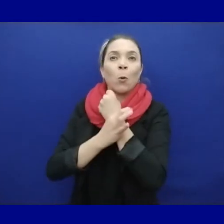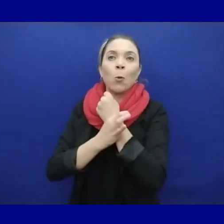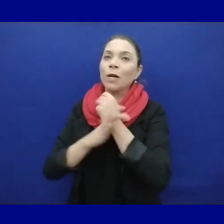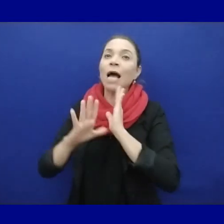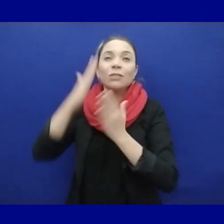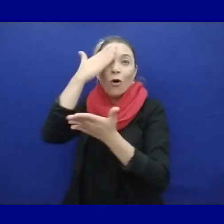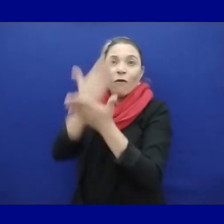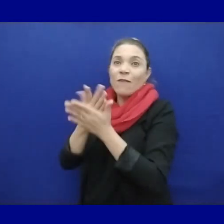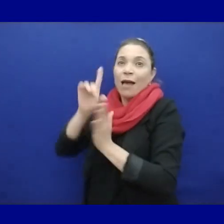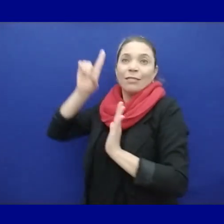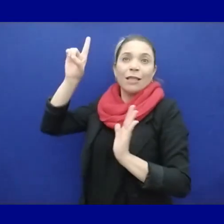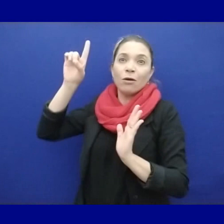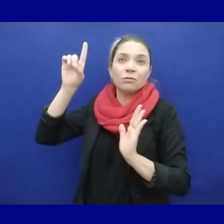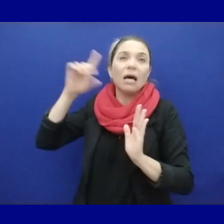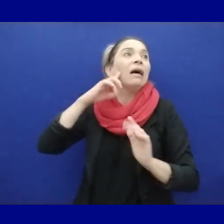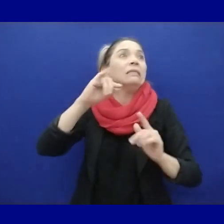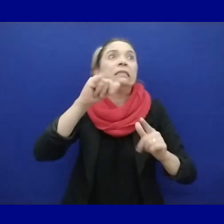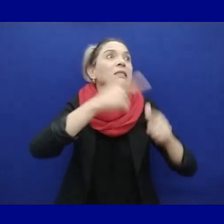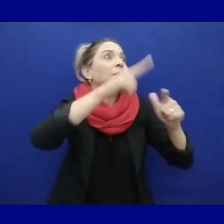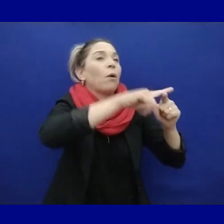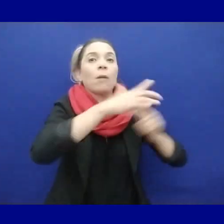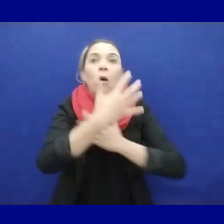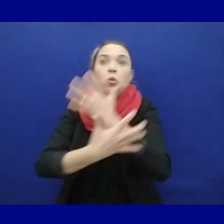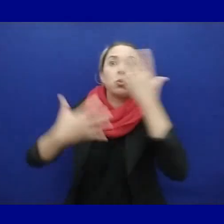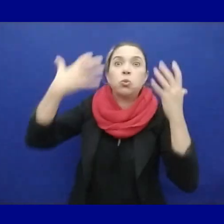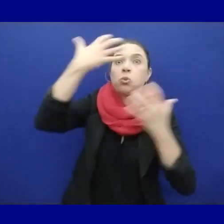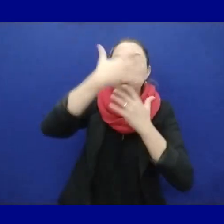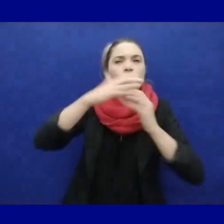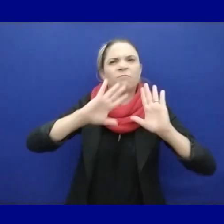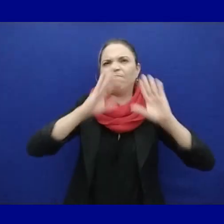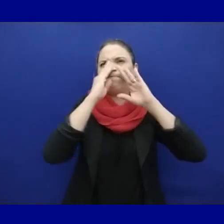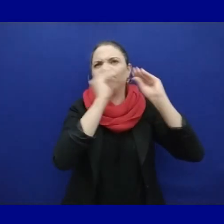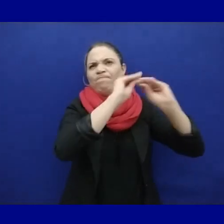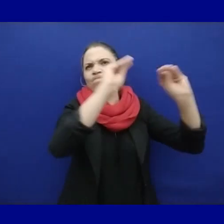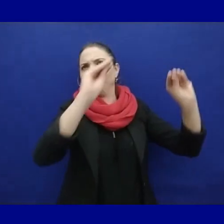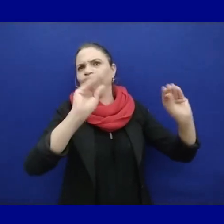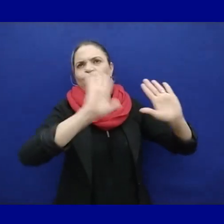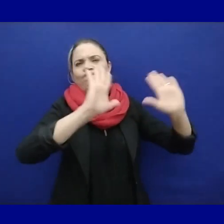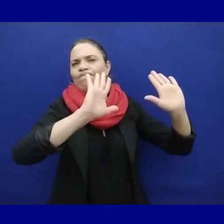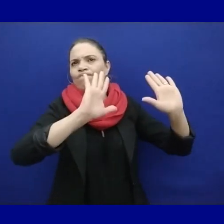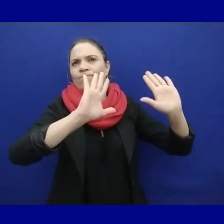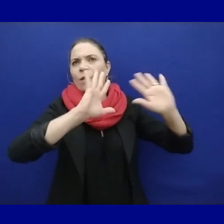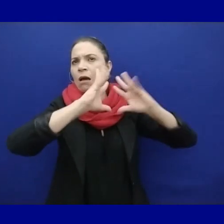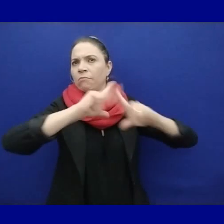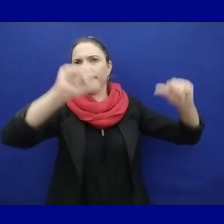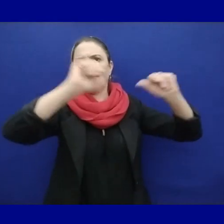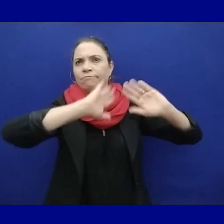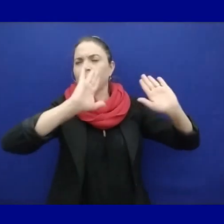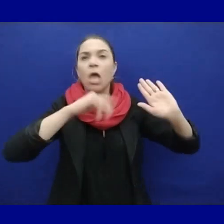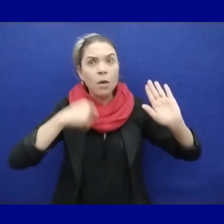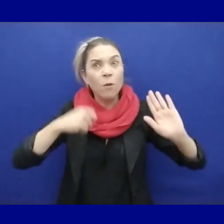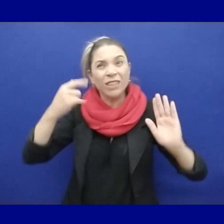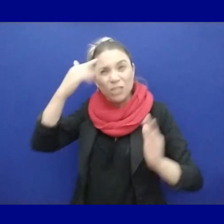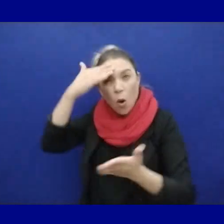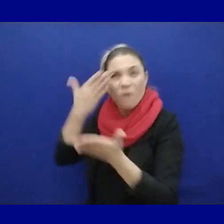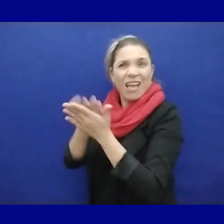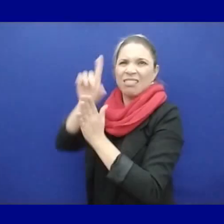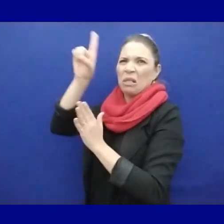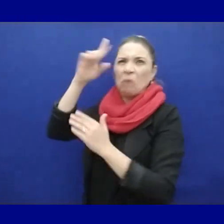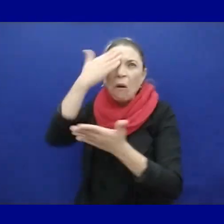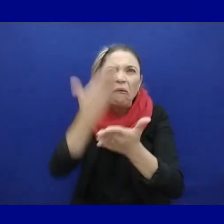apenas com base nas circunstâncias. Alguém já disse que ter fé não é crer apesar